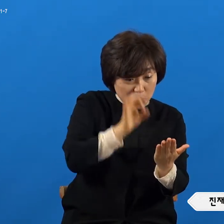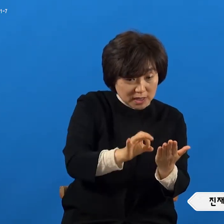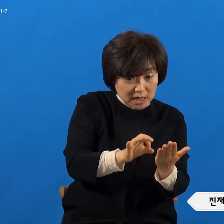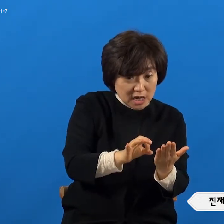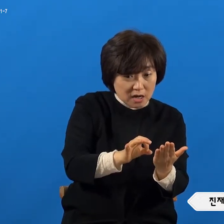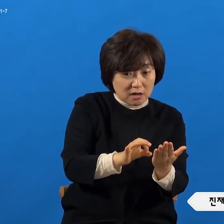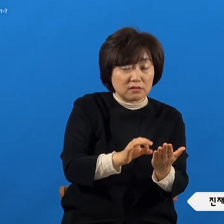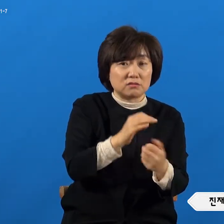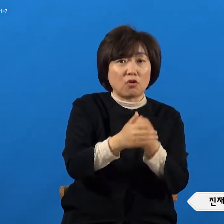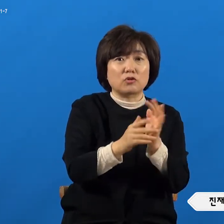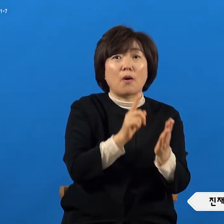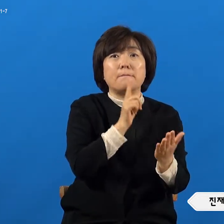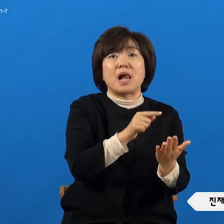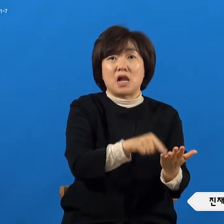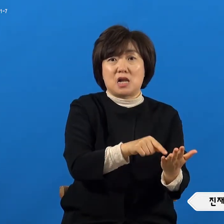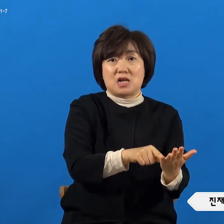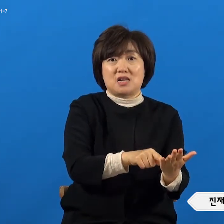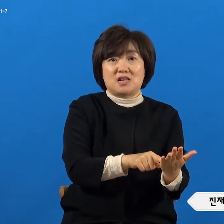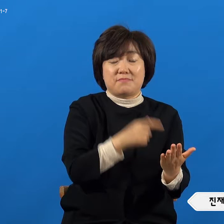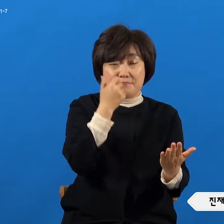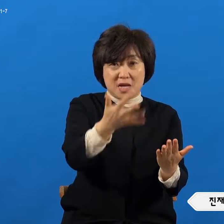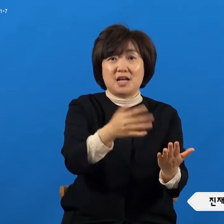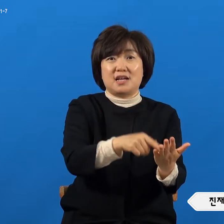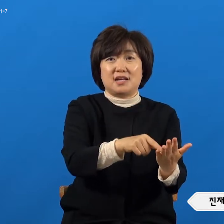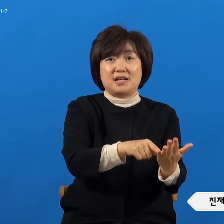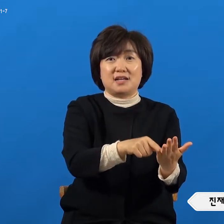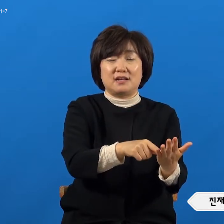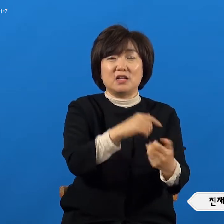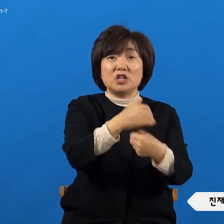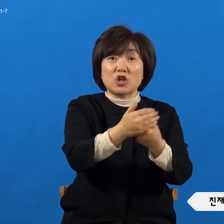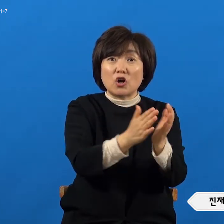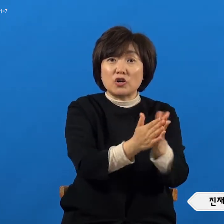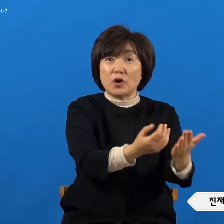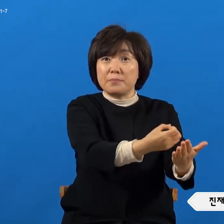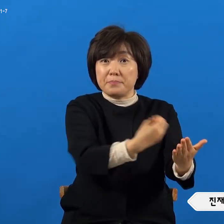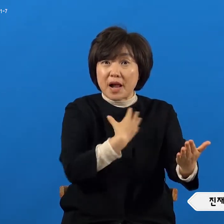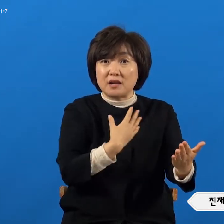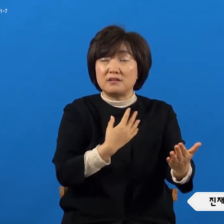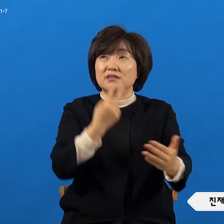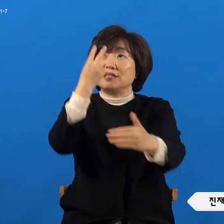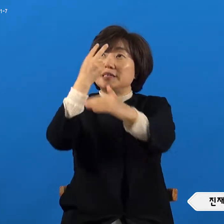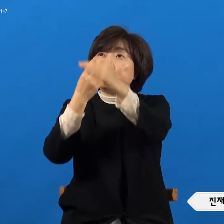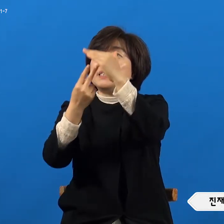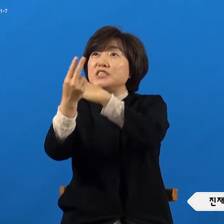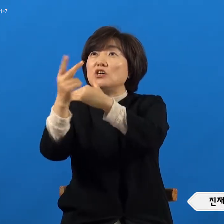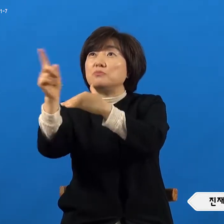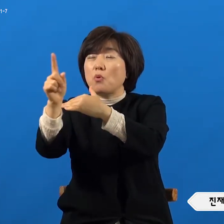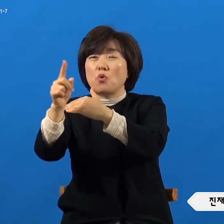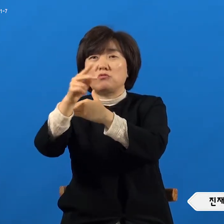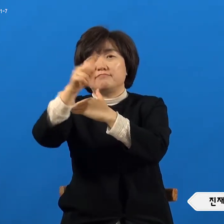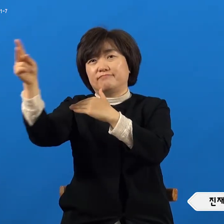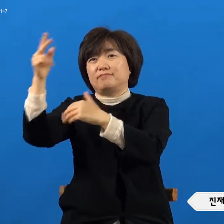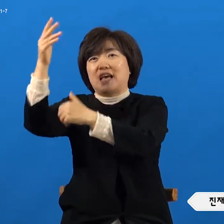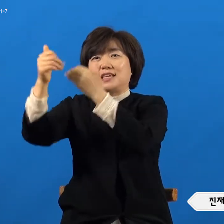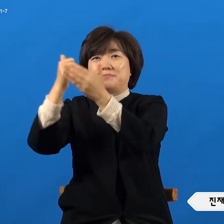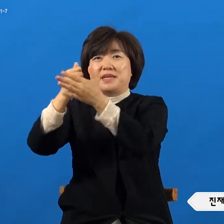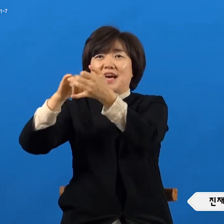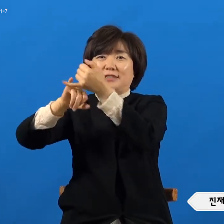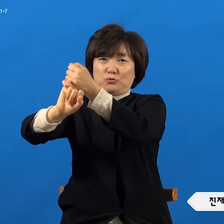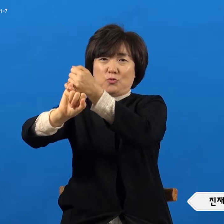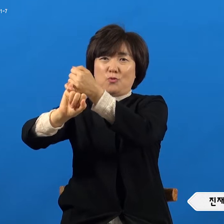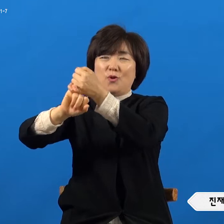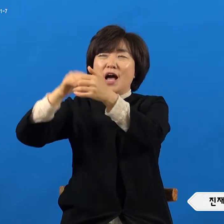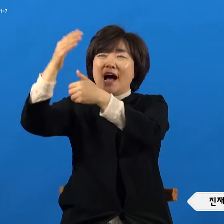성경은 그렇게 말씀하고 있지 않습니다. 성경은 비전을 하나님의 약속이라고 말씀합니다. 하나님이